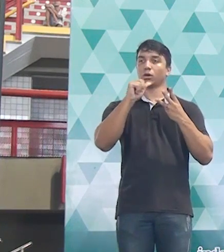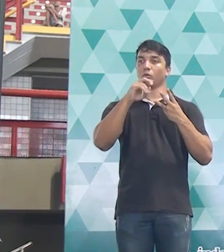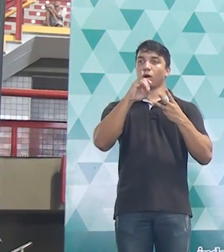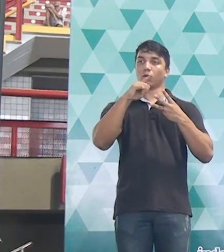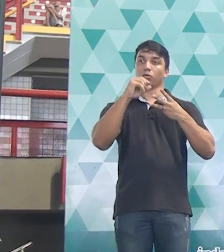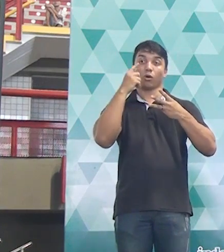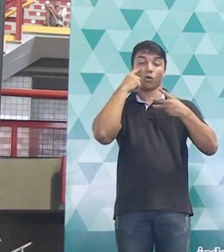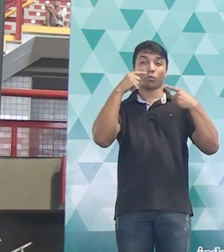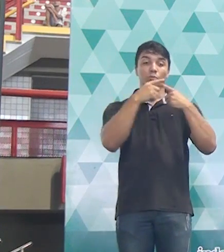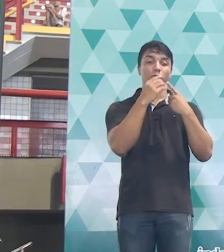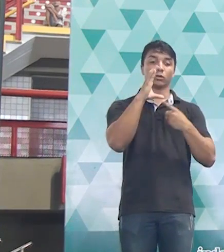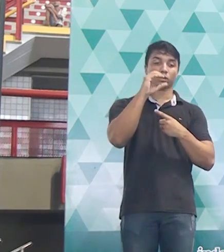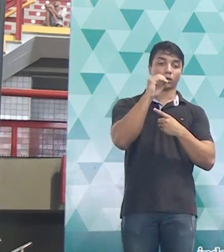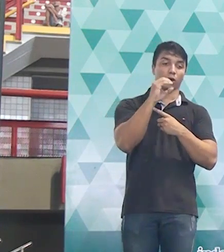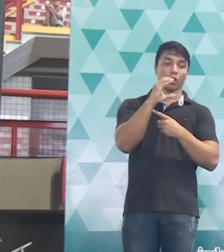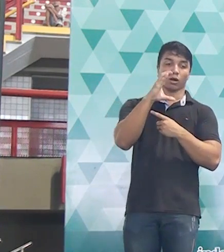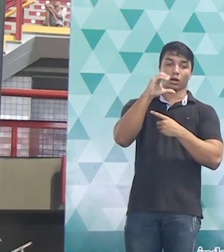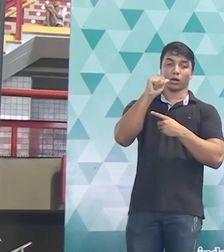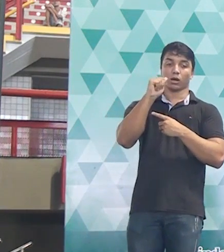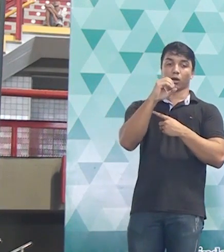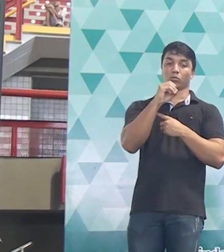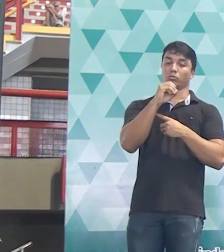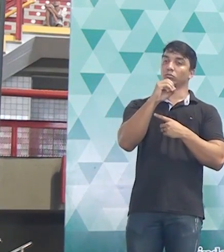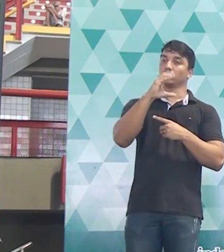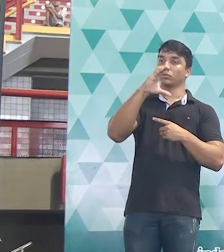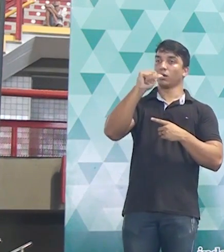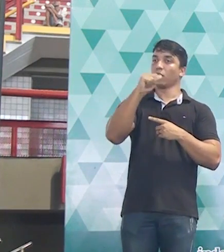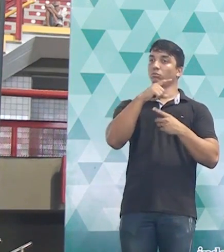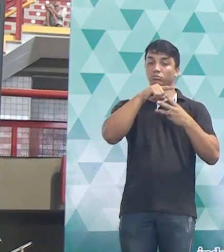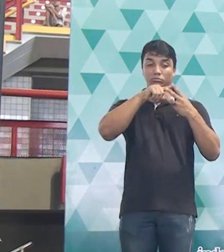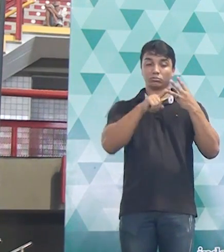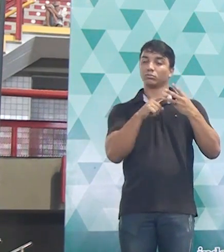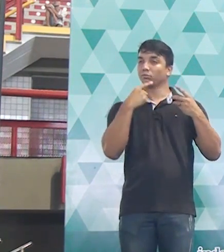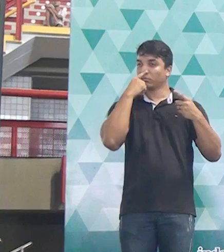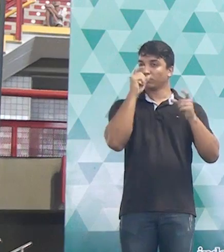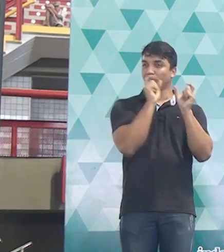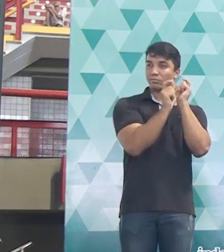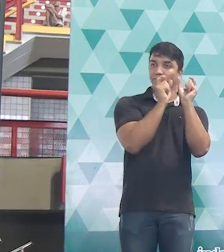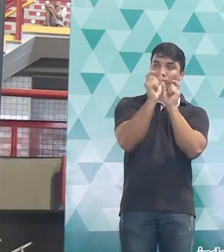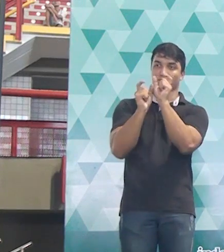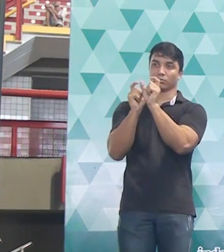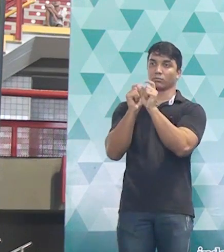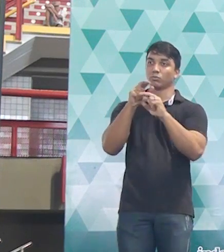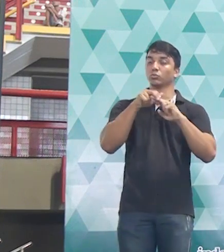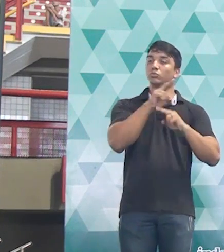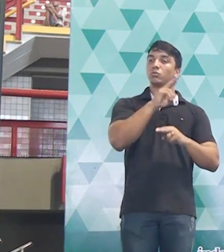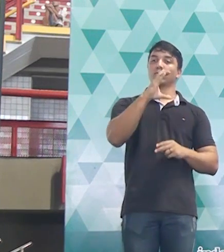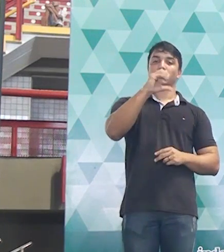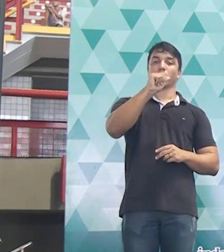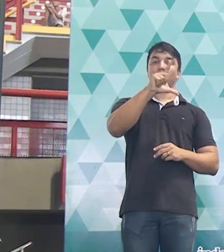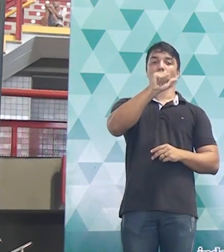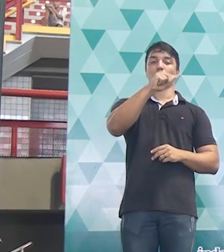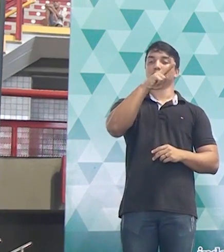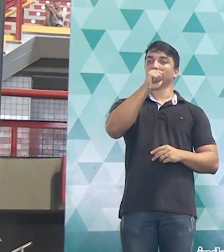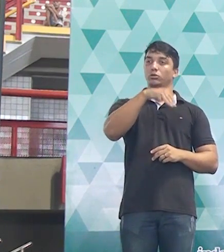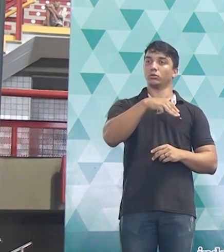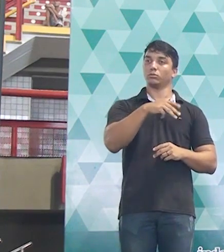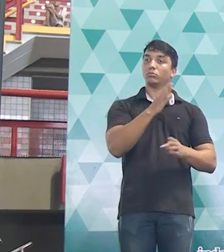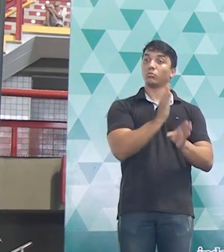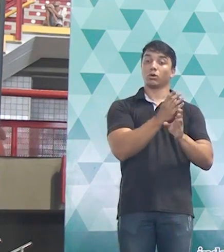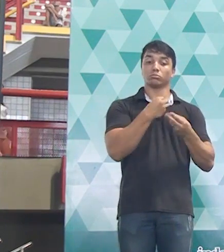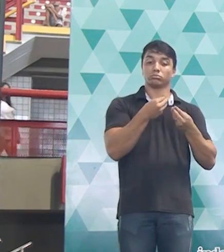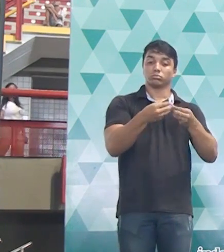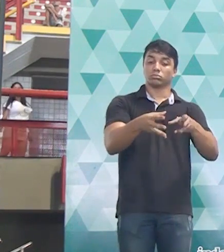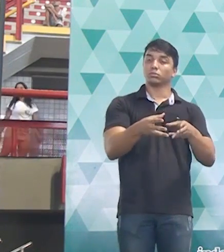cal? Cal virgem, cal hidratada, calcário. Por isso que o nome é calagem. Estou aplicando cal